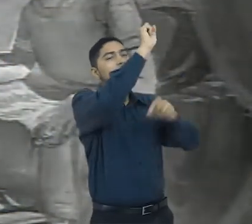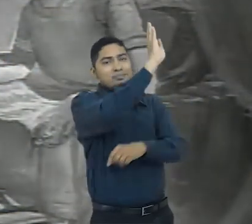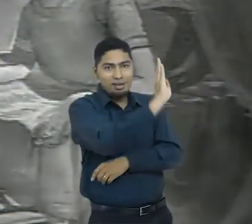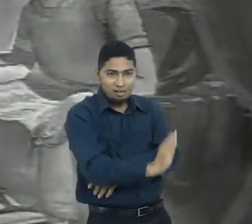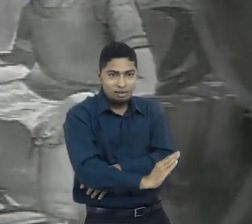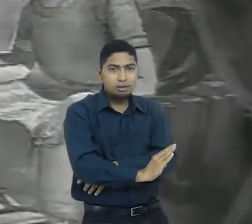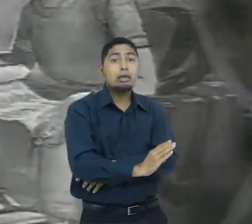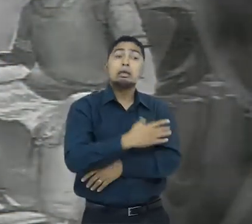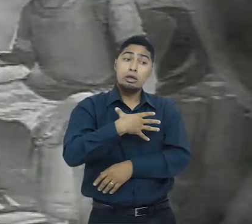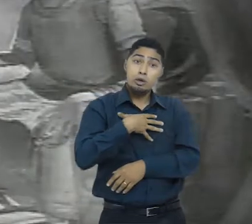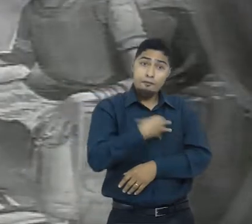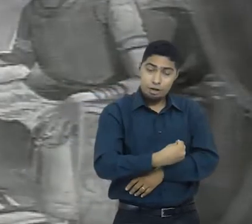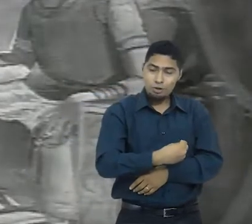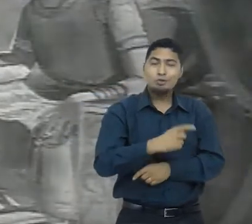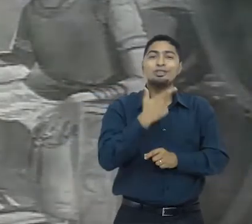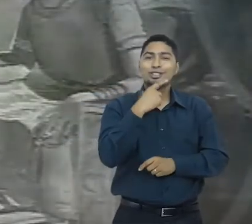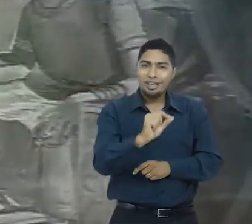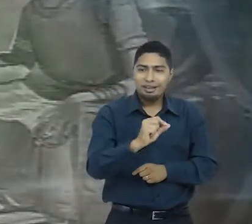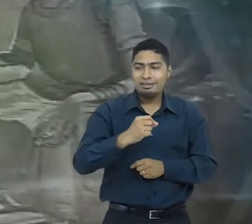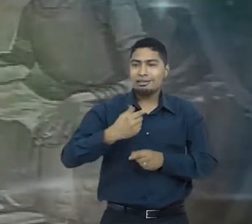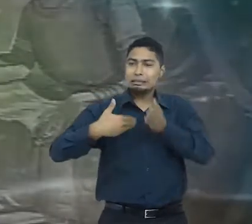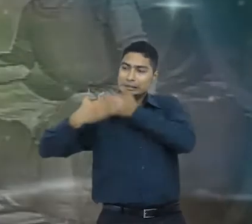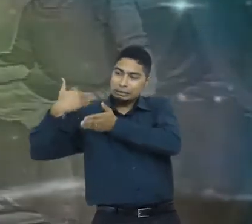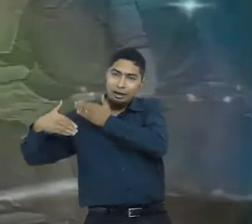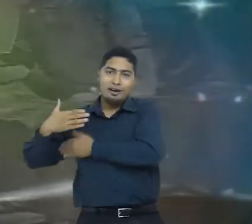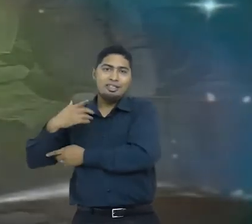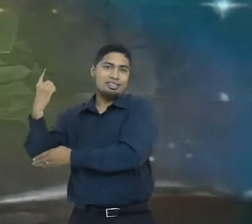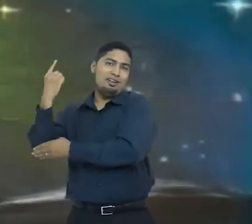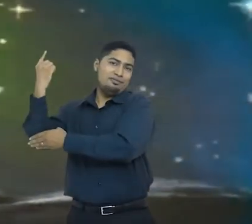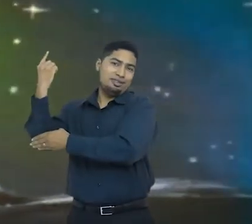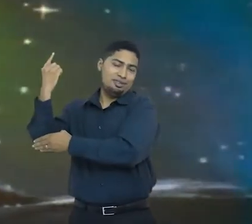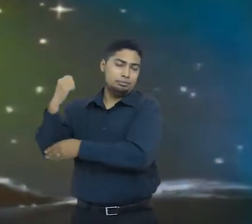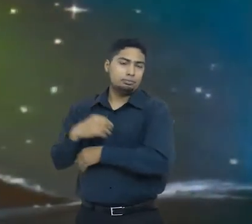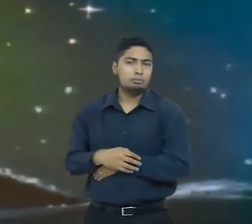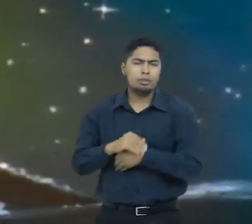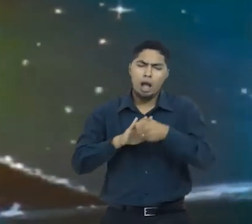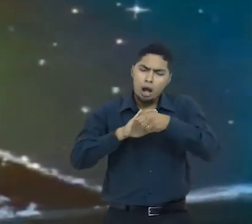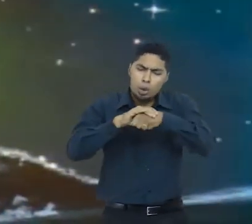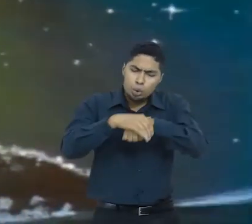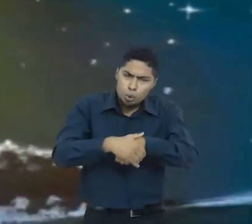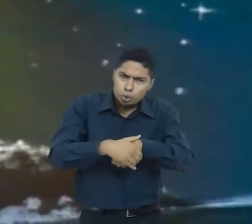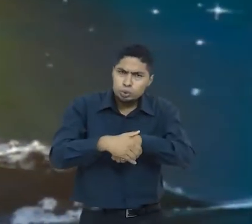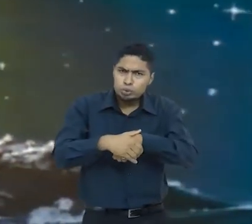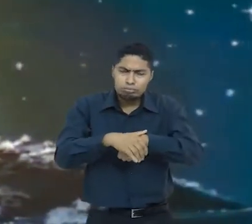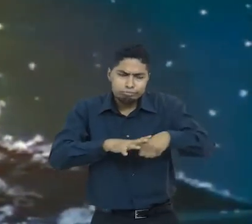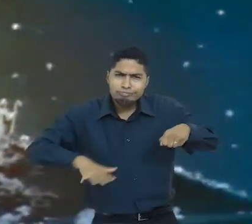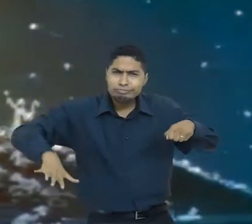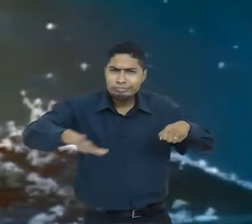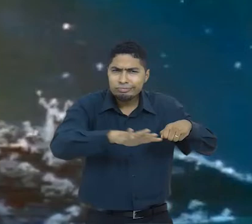era filho de um descendente do rei Davi. À noite, naquelas redondezas, alguns pastores tomavam conta de